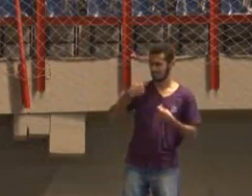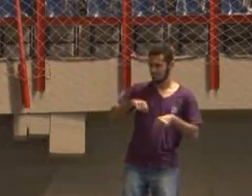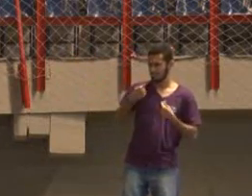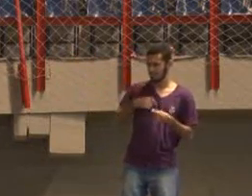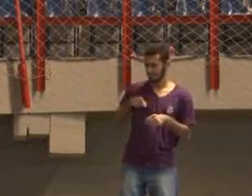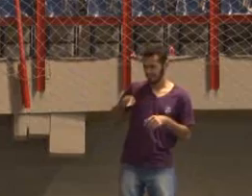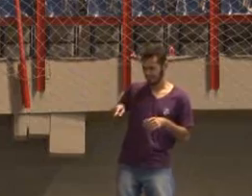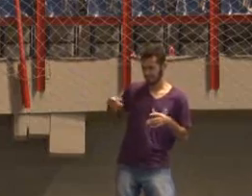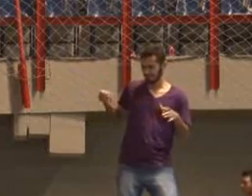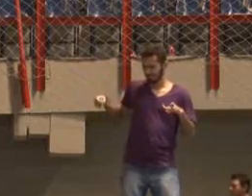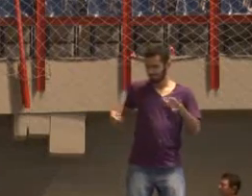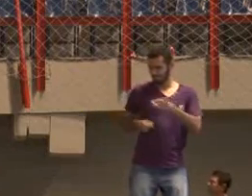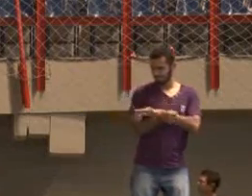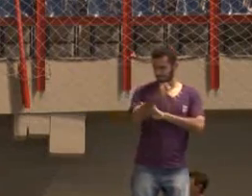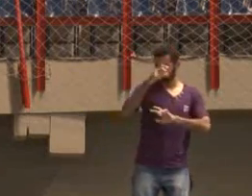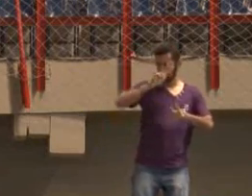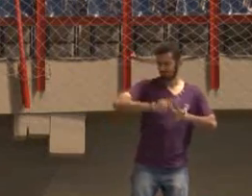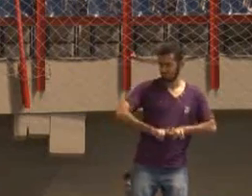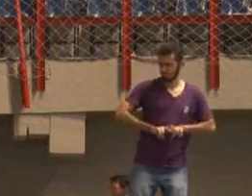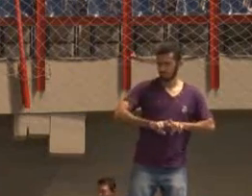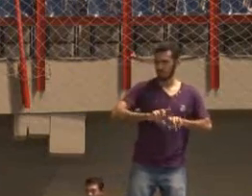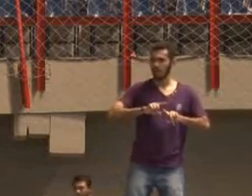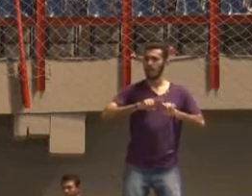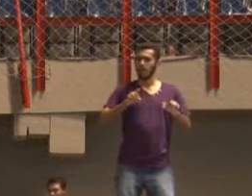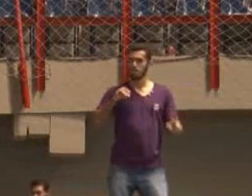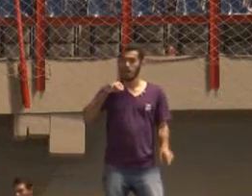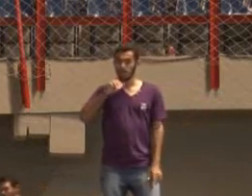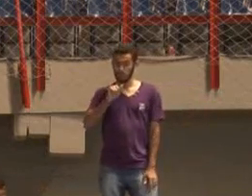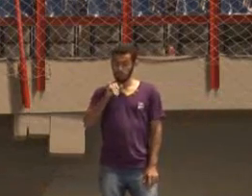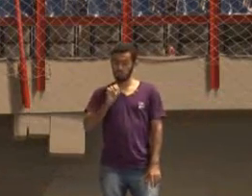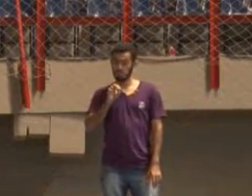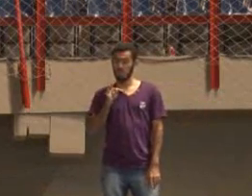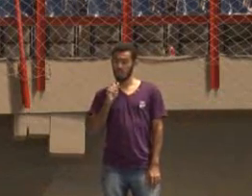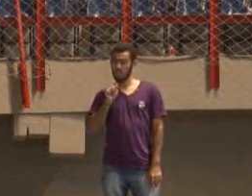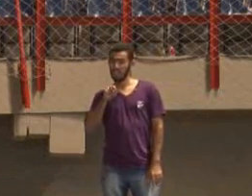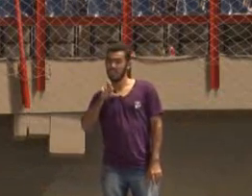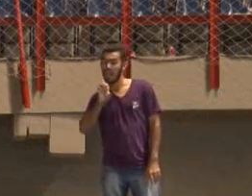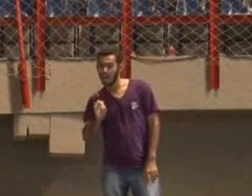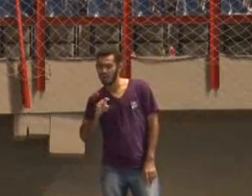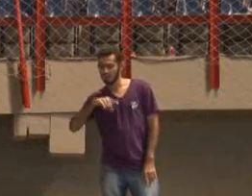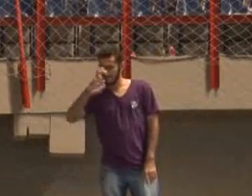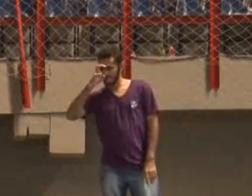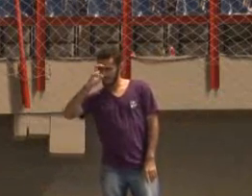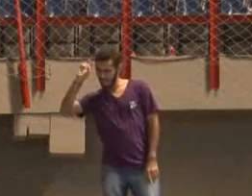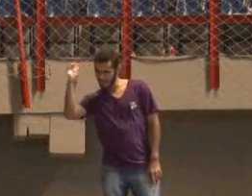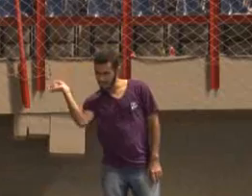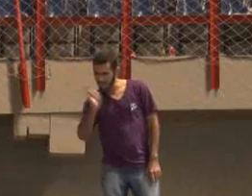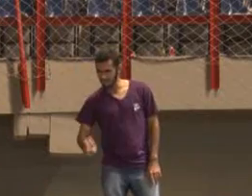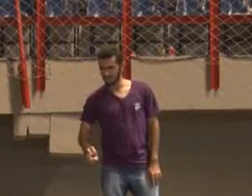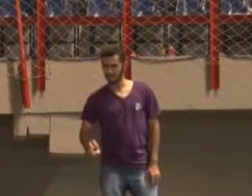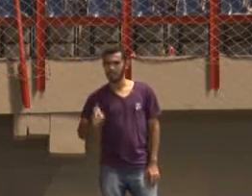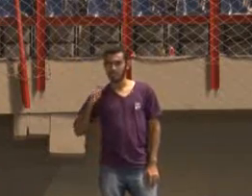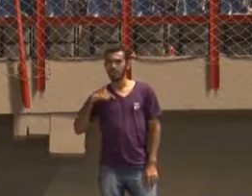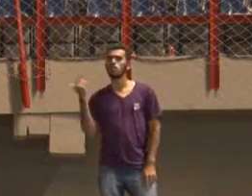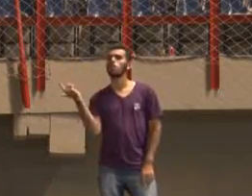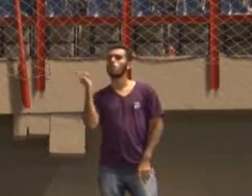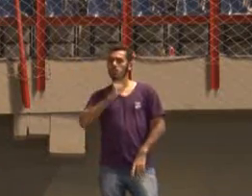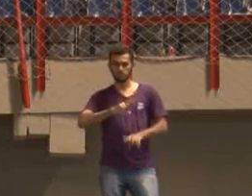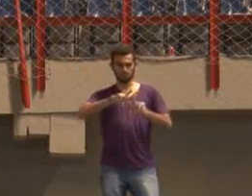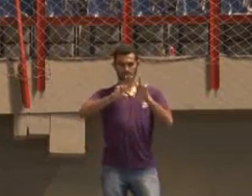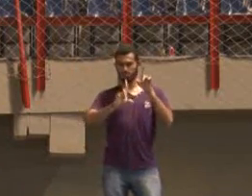uma prisão. Só que o Minotauro era inteligente. Toda prisão em que colocavam o monstro, ele conseguia escapar e saía matando